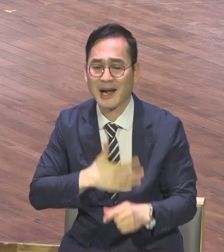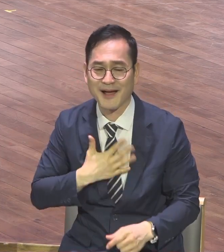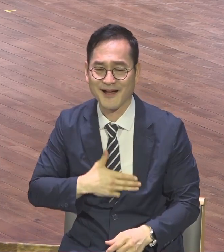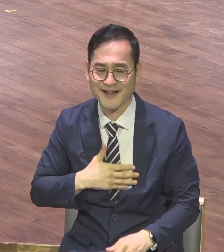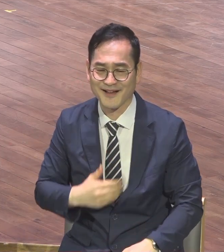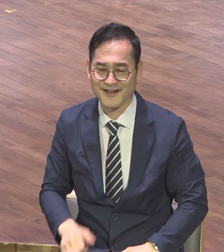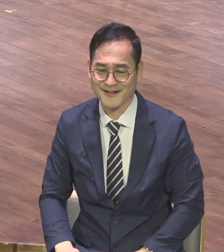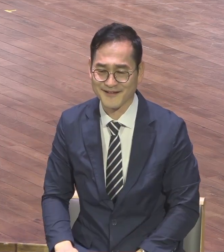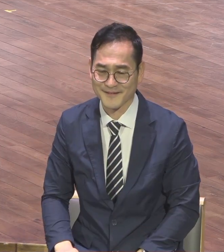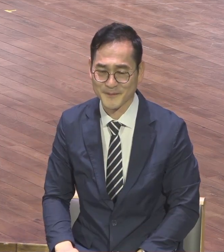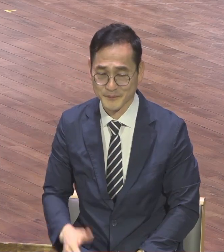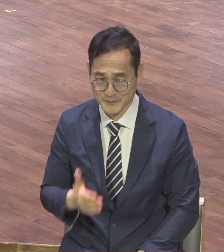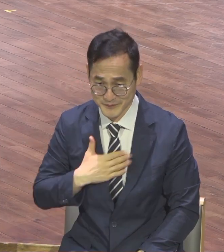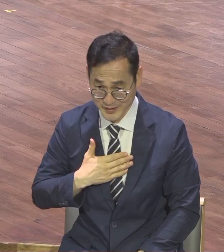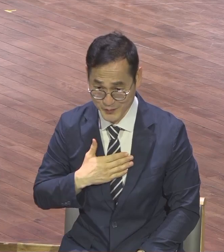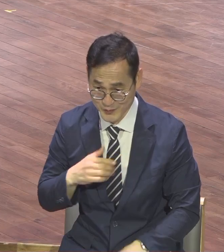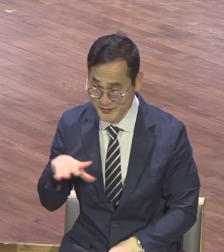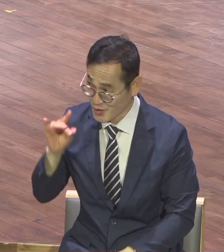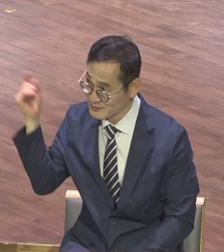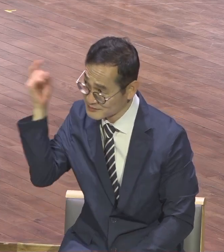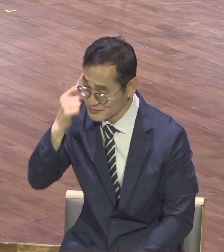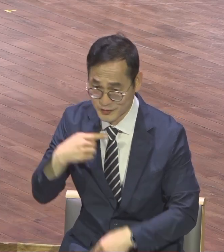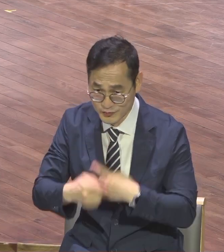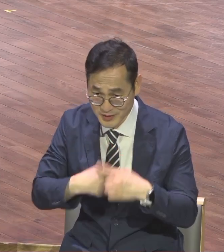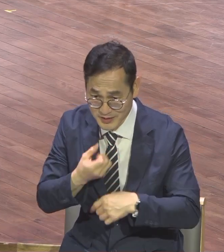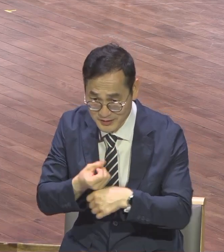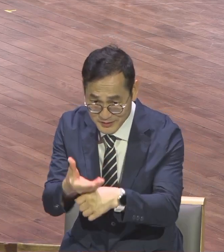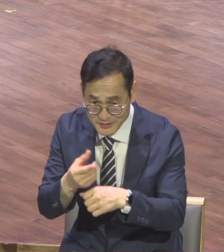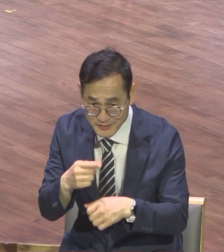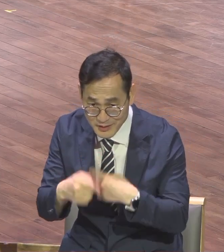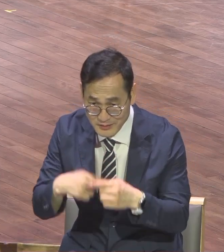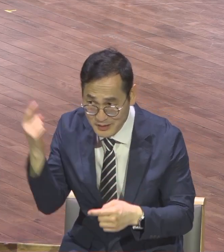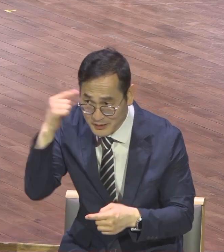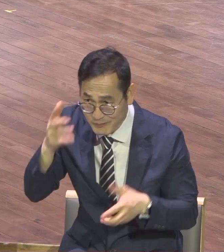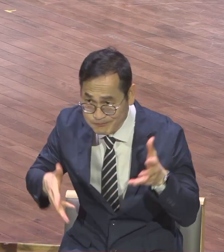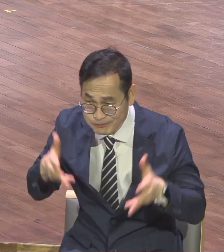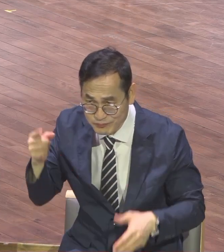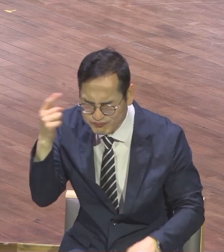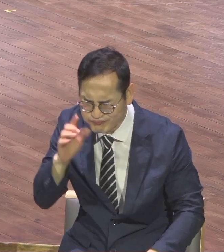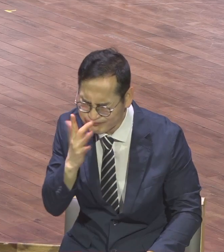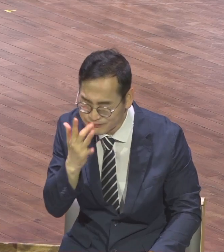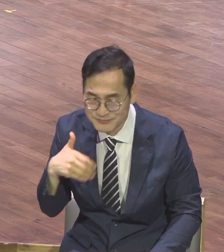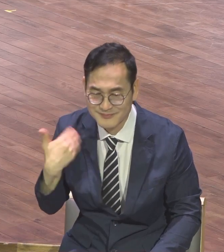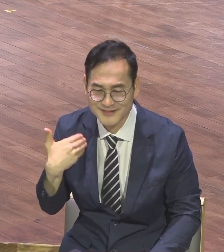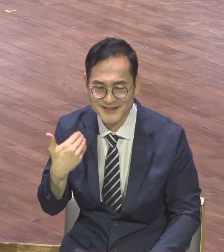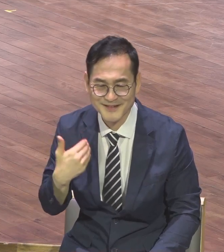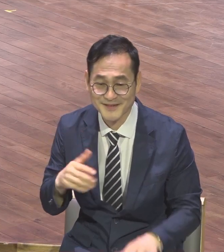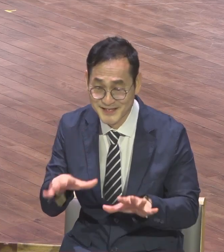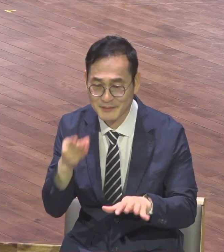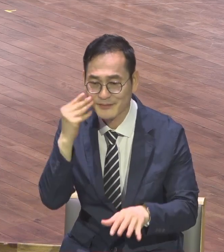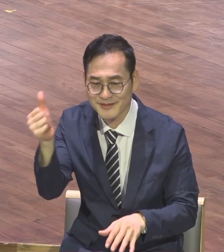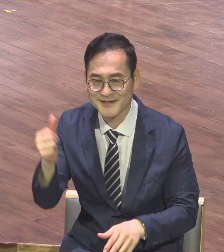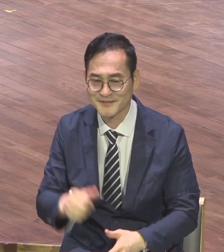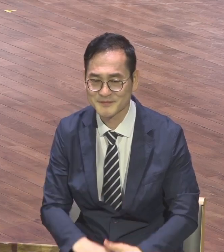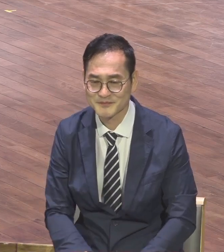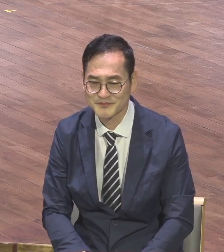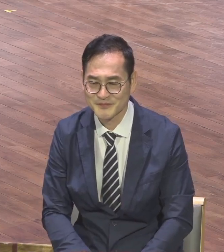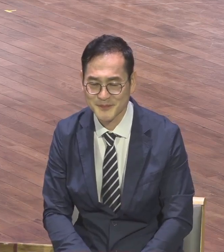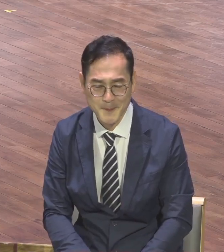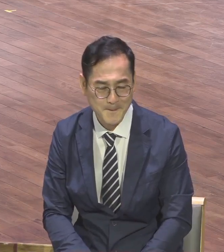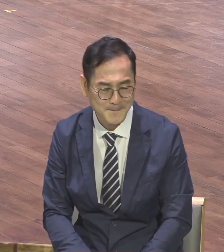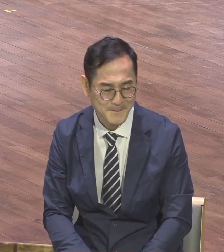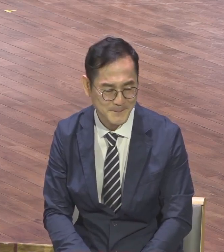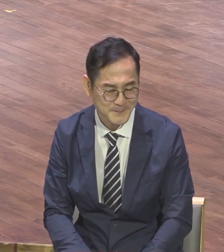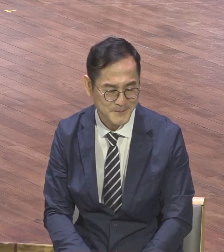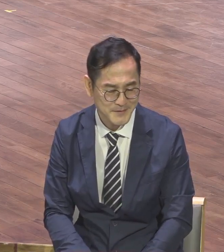본문 5절로 7절에 보면 현장에 나타나는 증거로 인해가지고 유대인 대적자들이 힘을 모아가지고 바울과